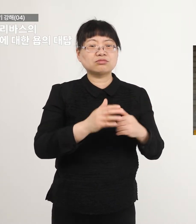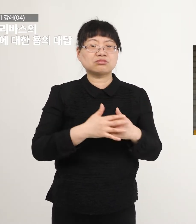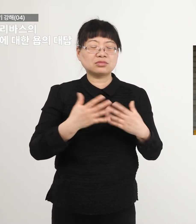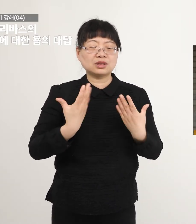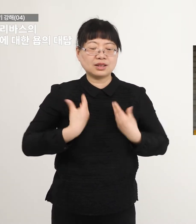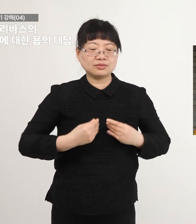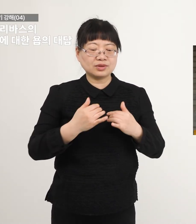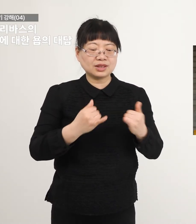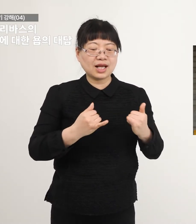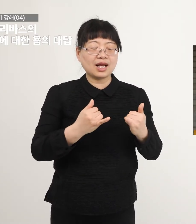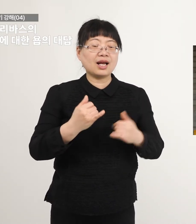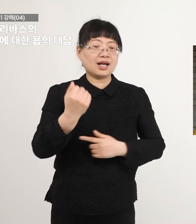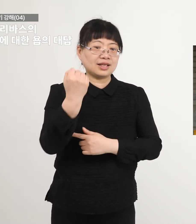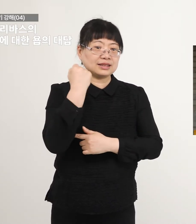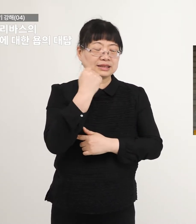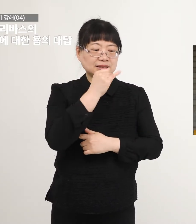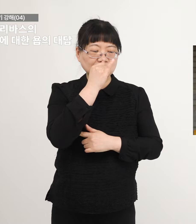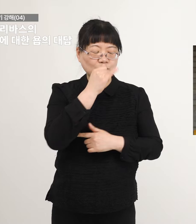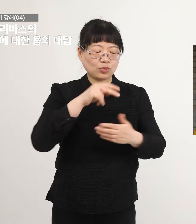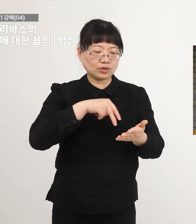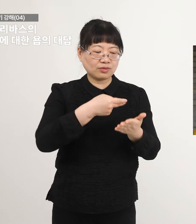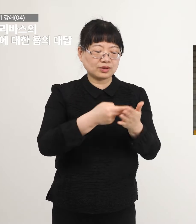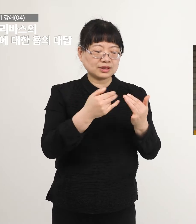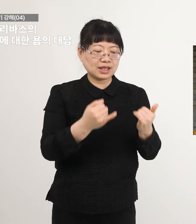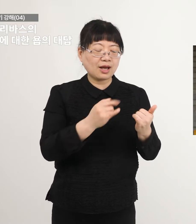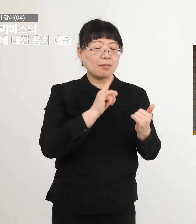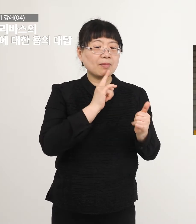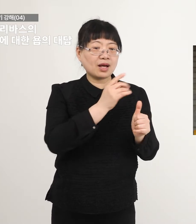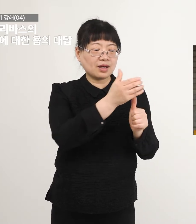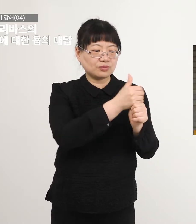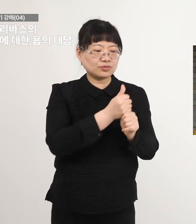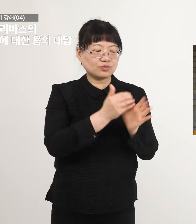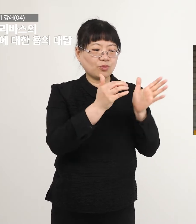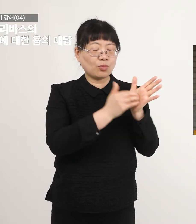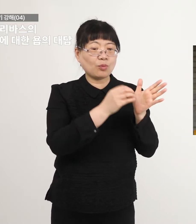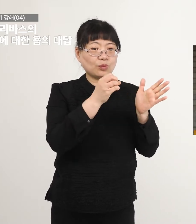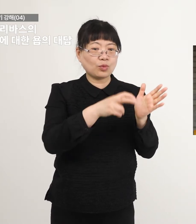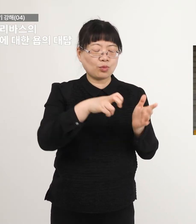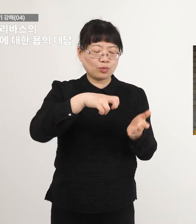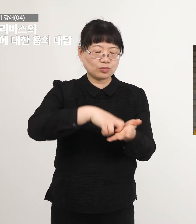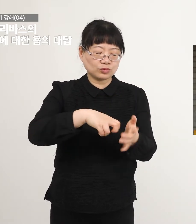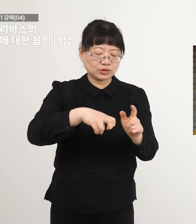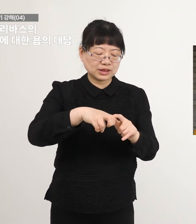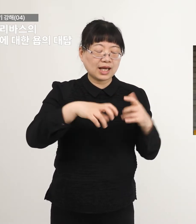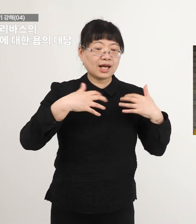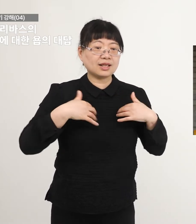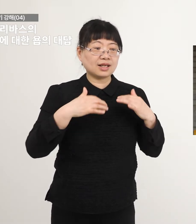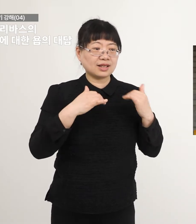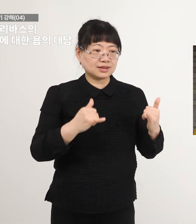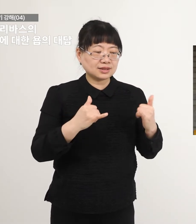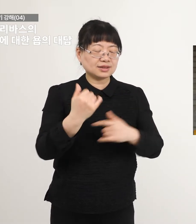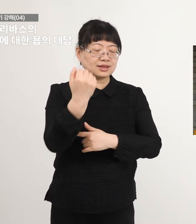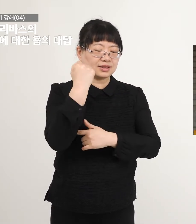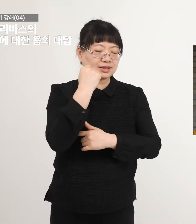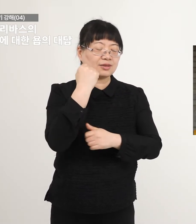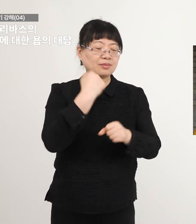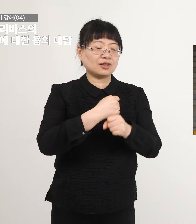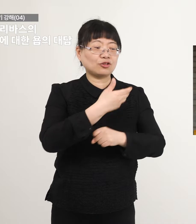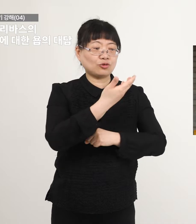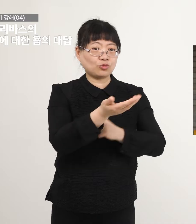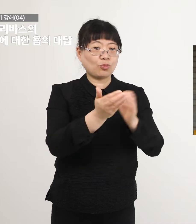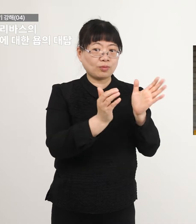강하게 하였고 넘어지는 자를 말로 붙들어 주었고 무릎이 약한 자를 강하게